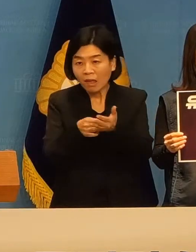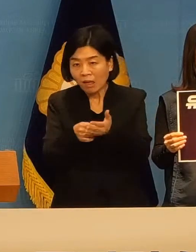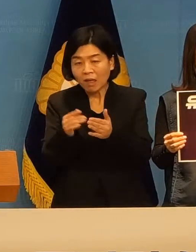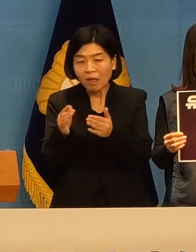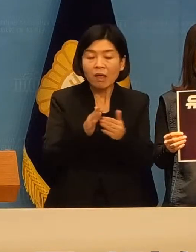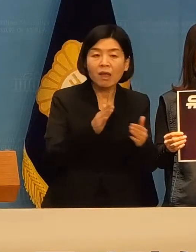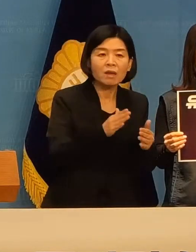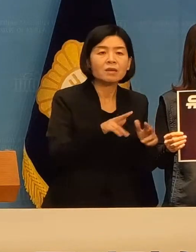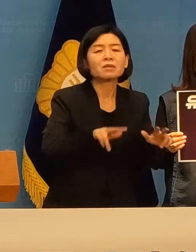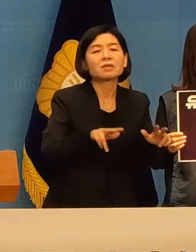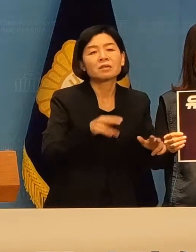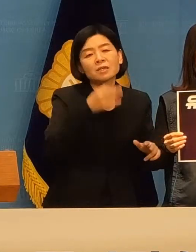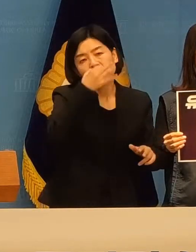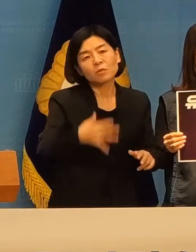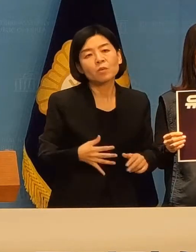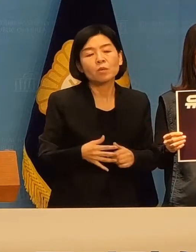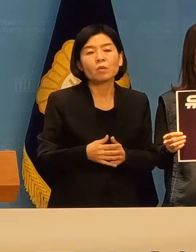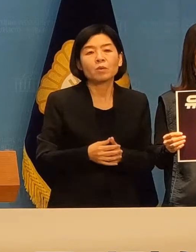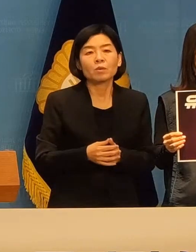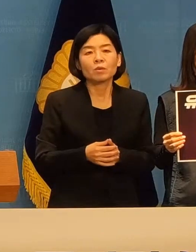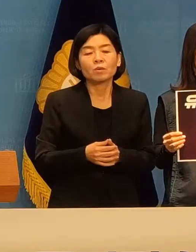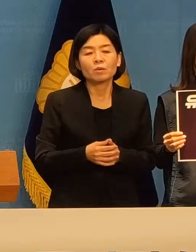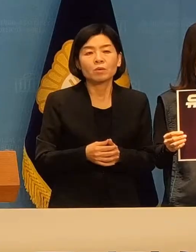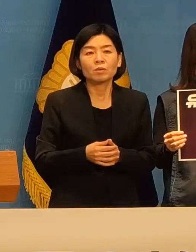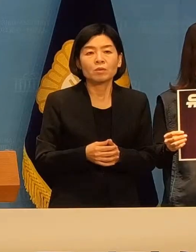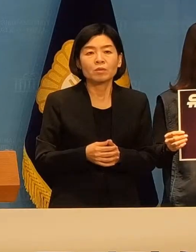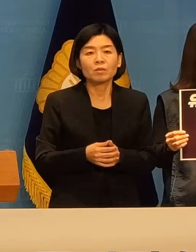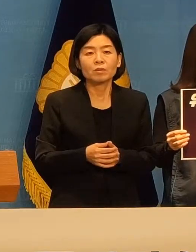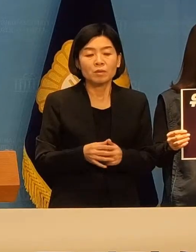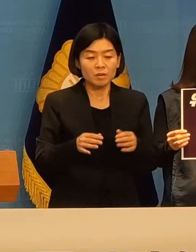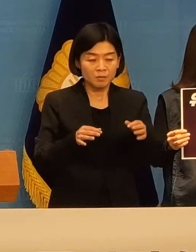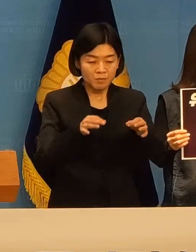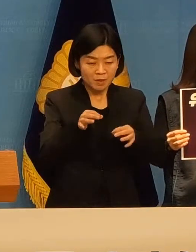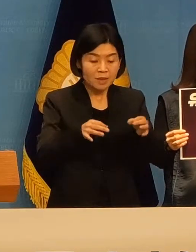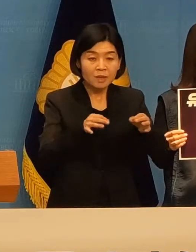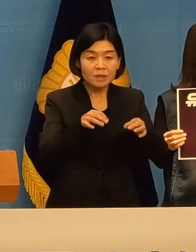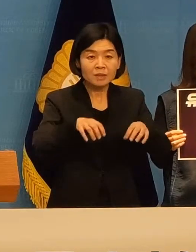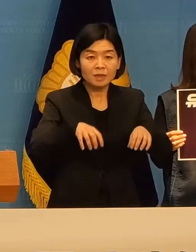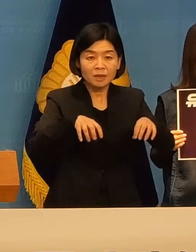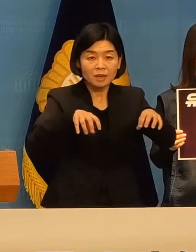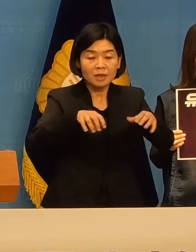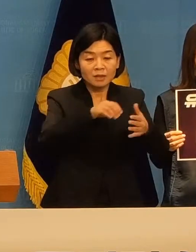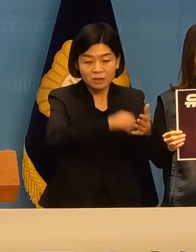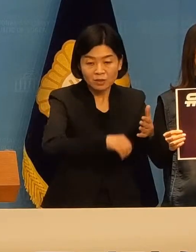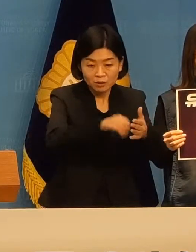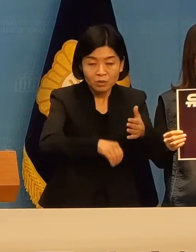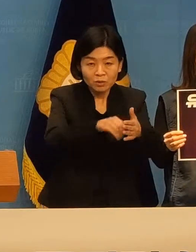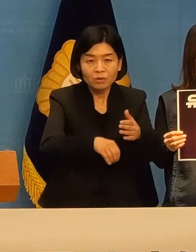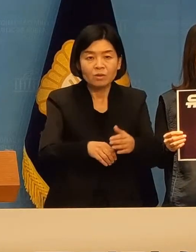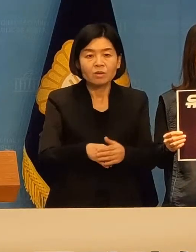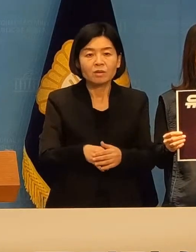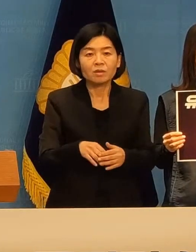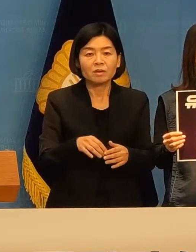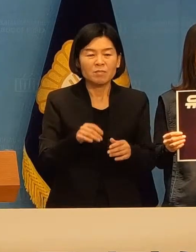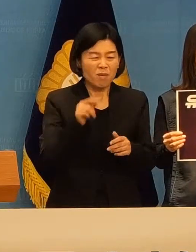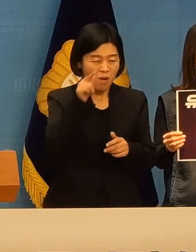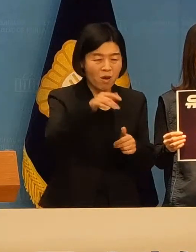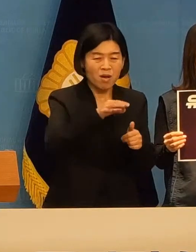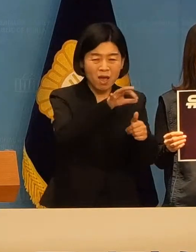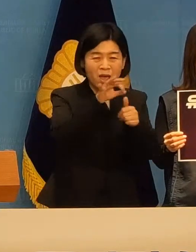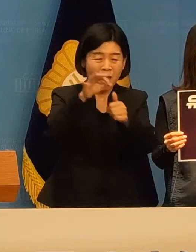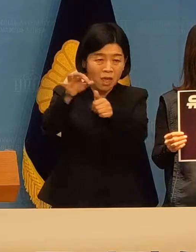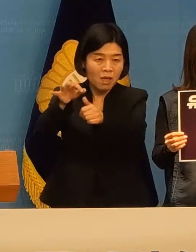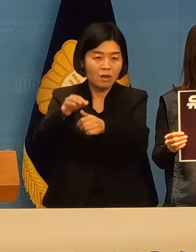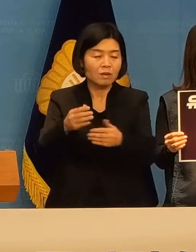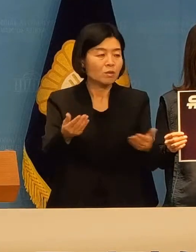힘만으로는 이겨내기 쉽지 않은 일입니다. 매장 철수와 마구잡이식 인사발령으로 조합원들의 표정이